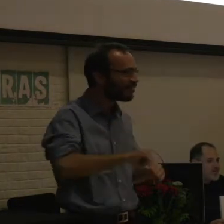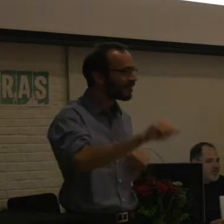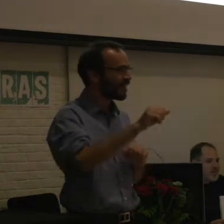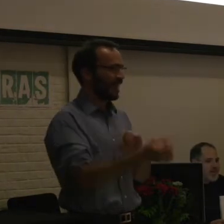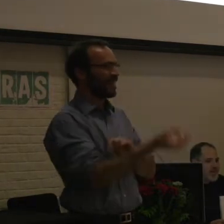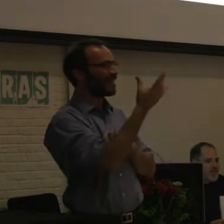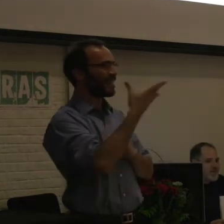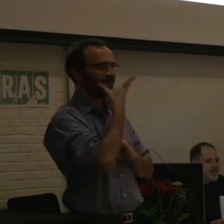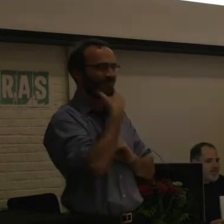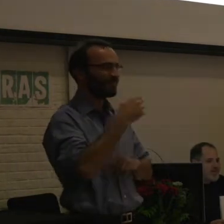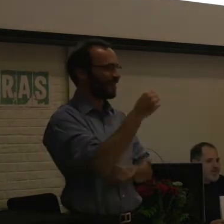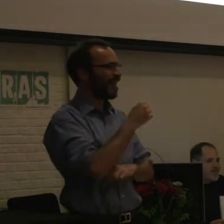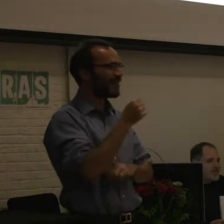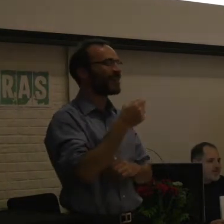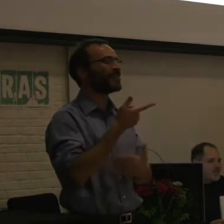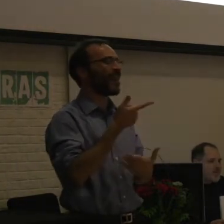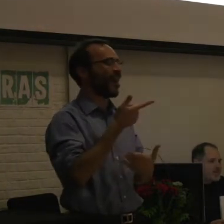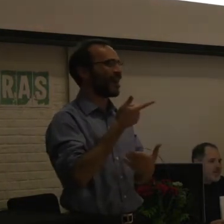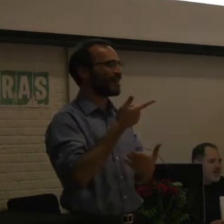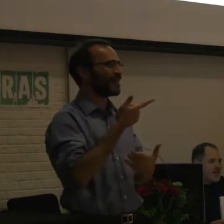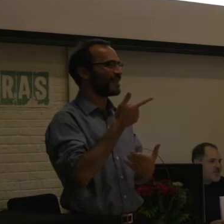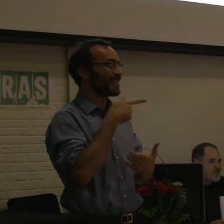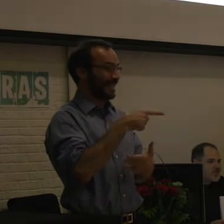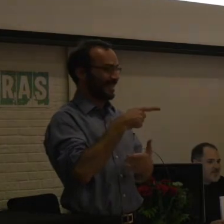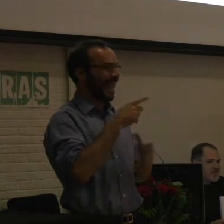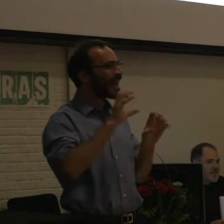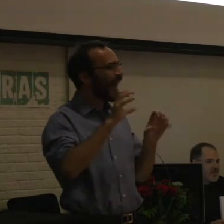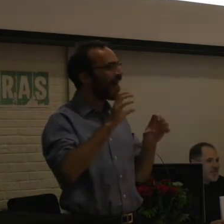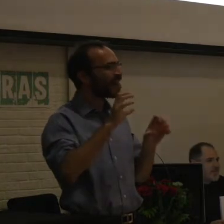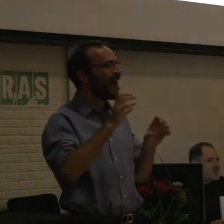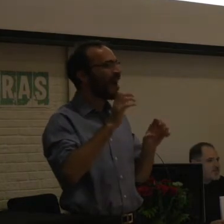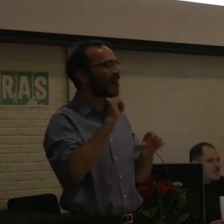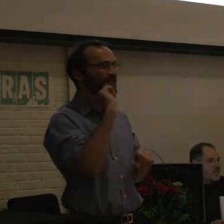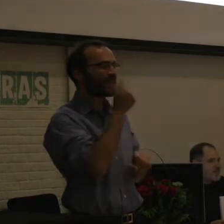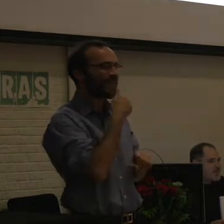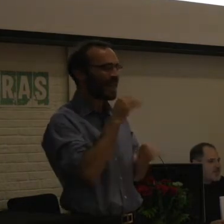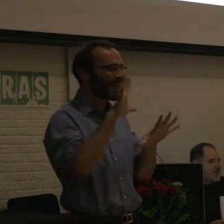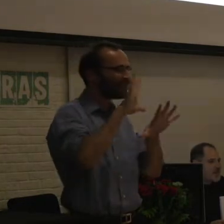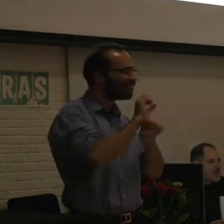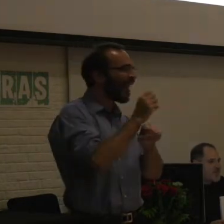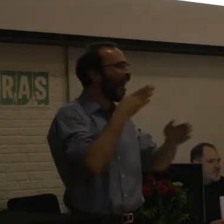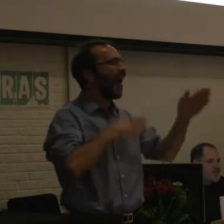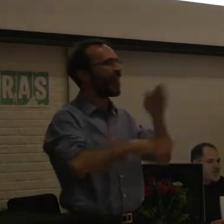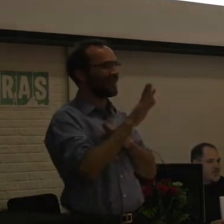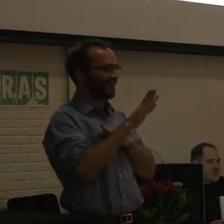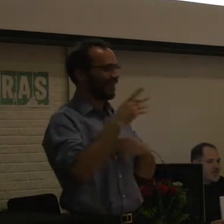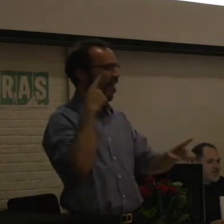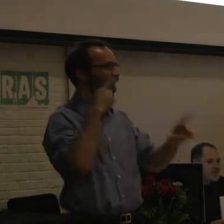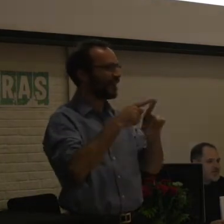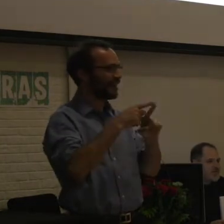preciosa que es, podríamos llamar, Mistérica Radio Accesible, que va a ser poder ofrecer los máximos contenidos